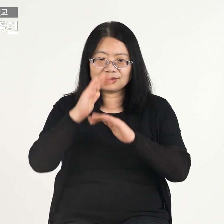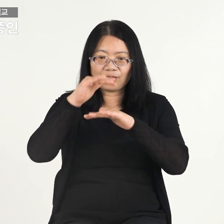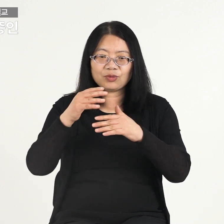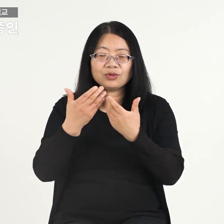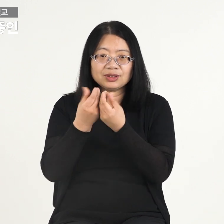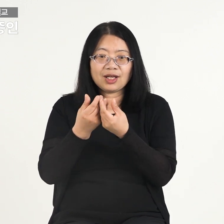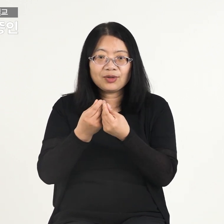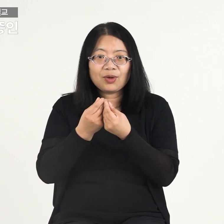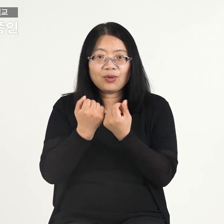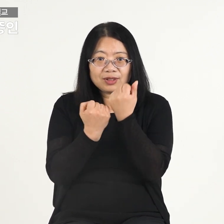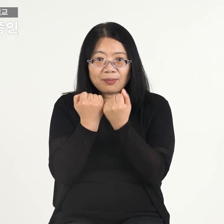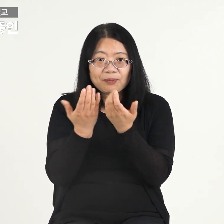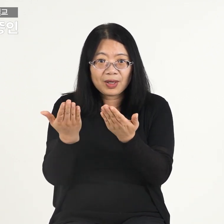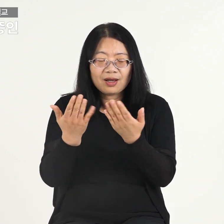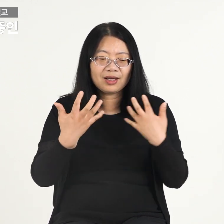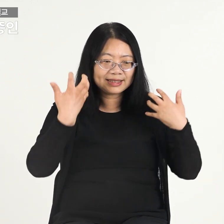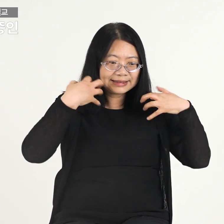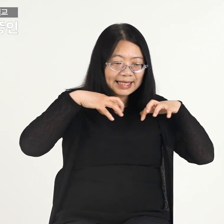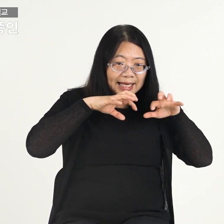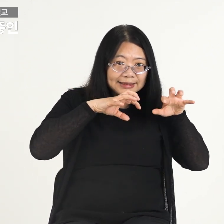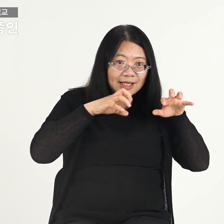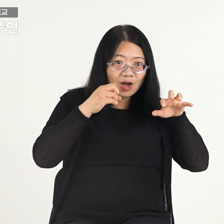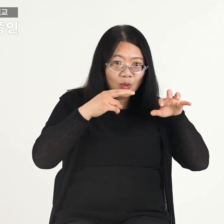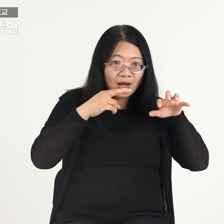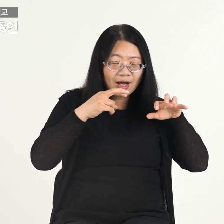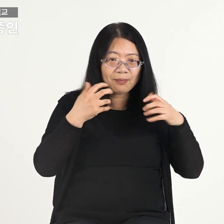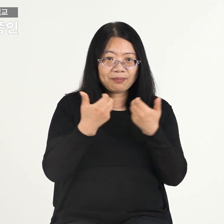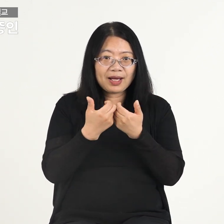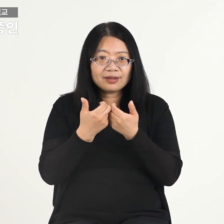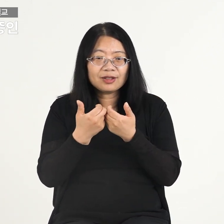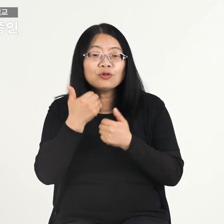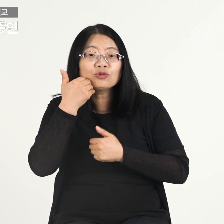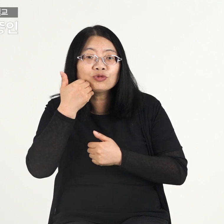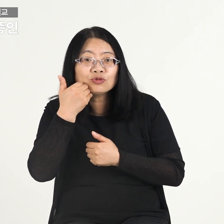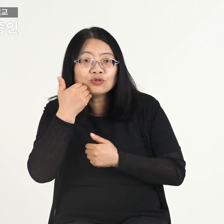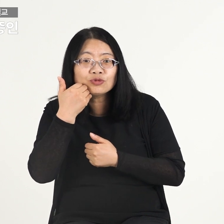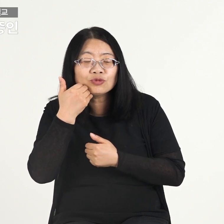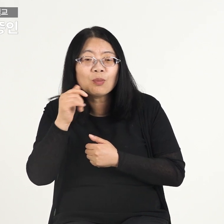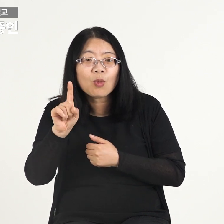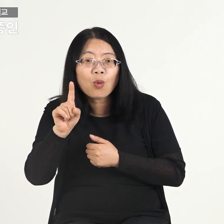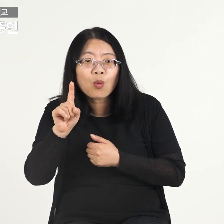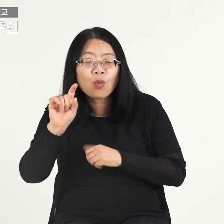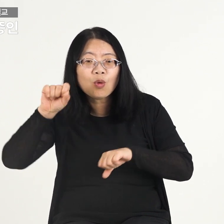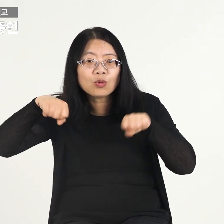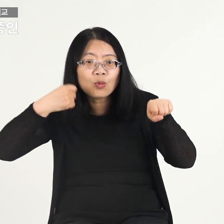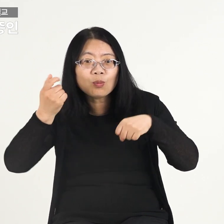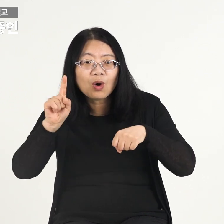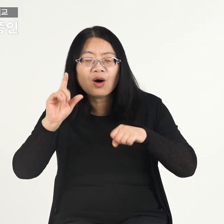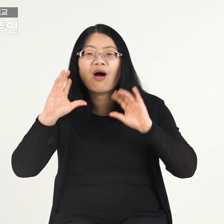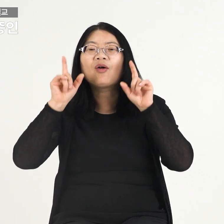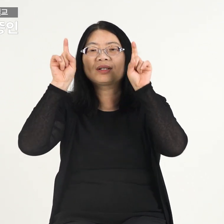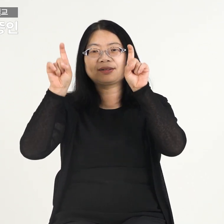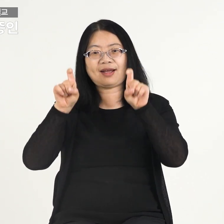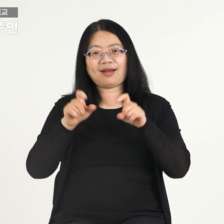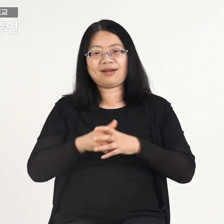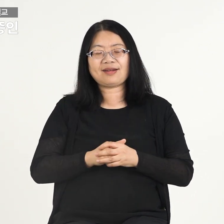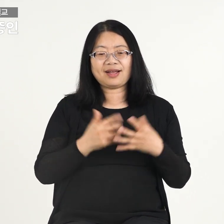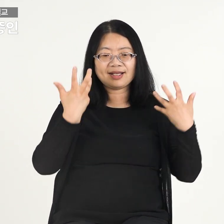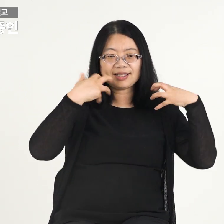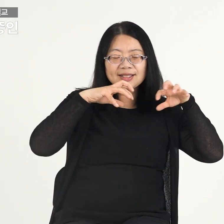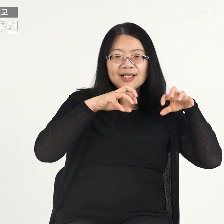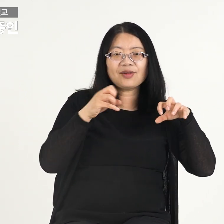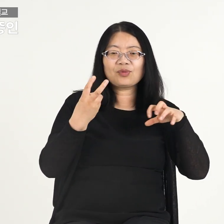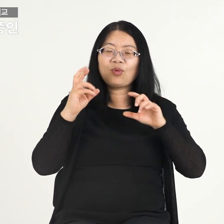자, 사자와 대치되는 동물이 어떤 동물이었죠? 어린 양, 사자와